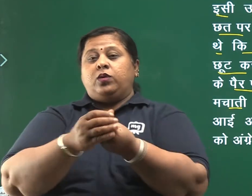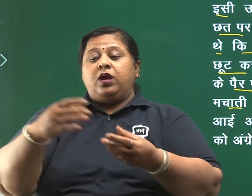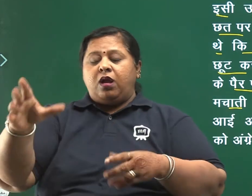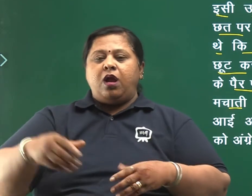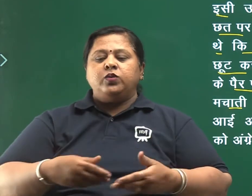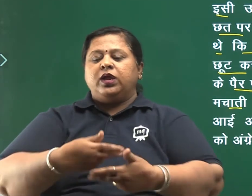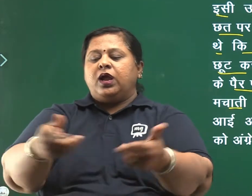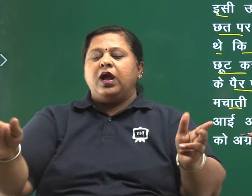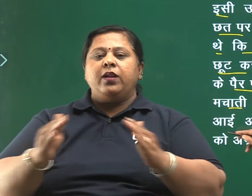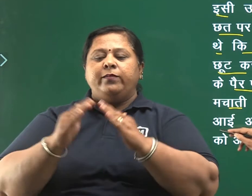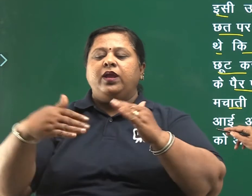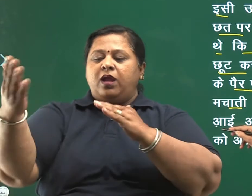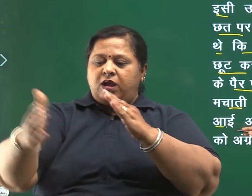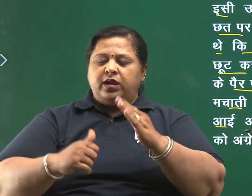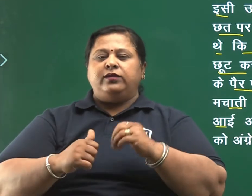आंगन में घुस आई